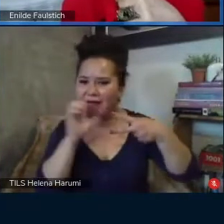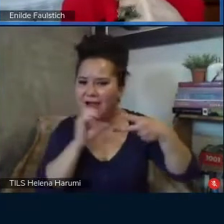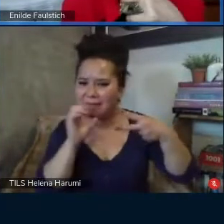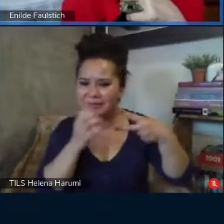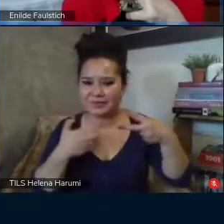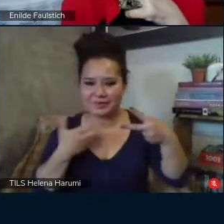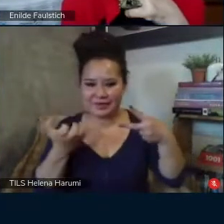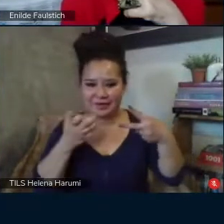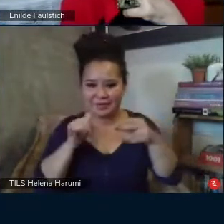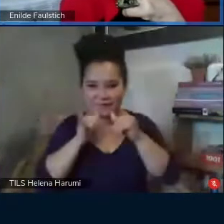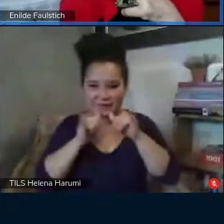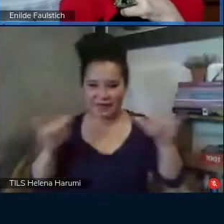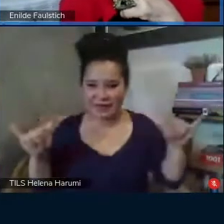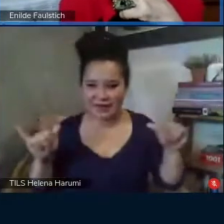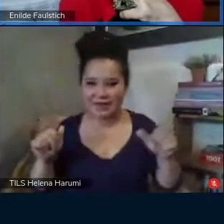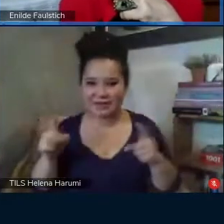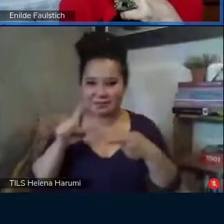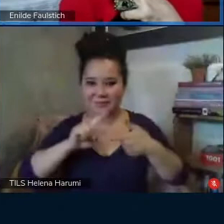trazer.